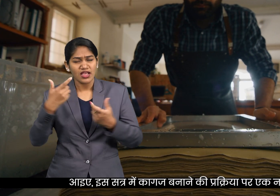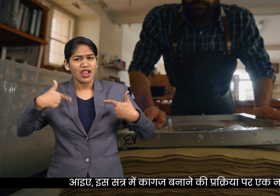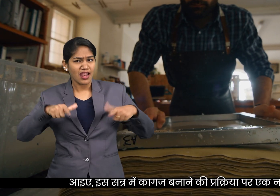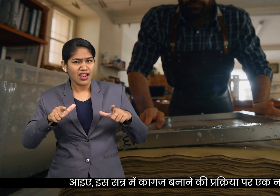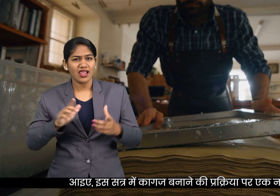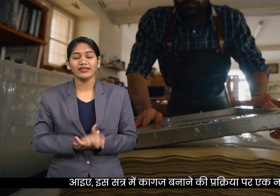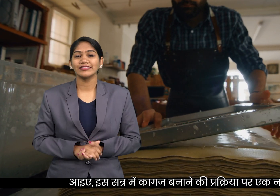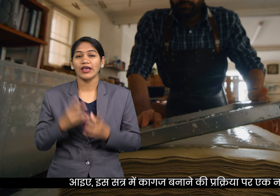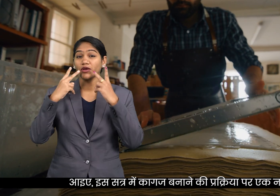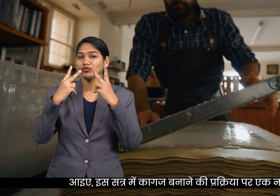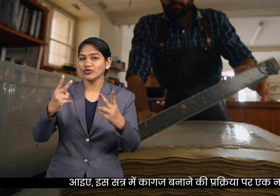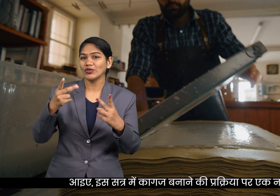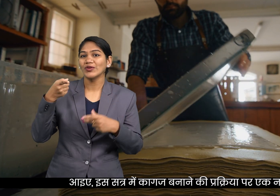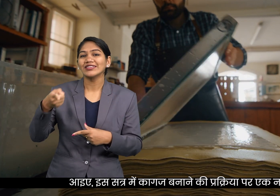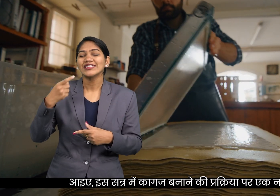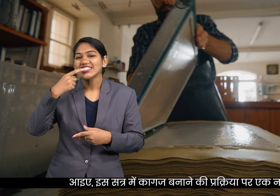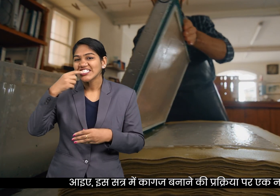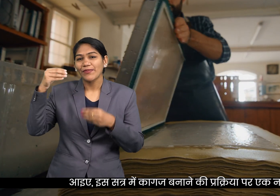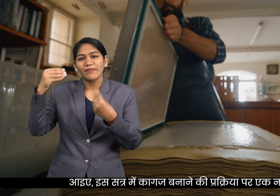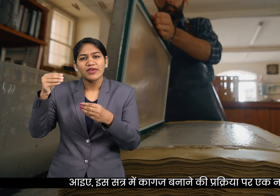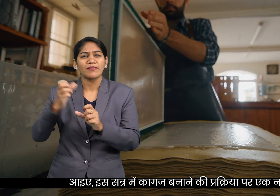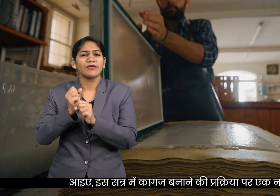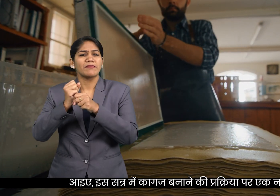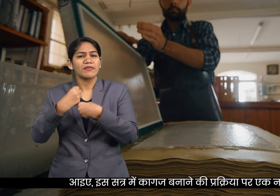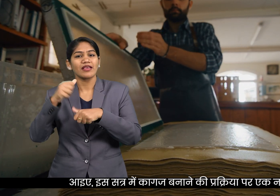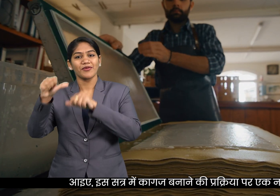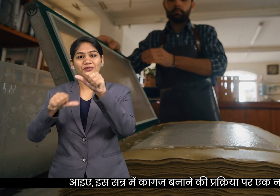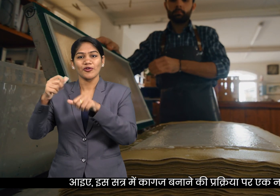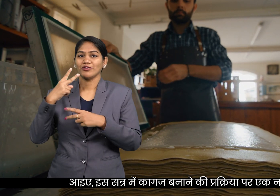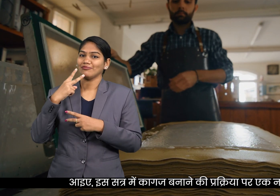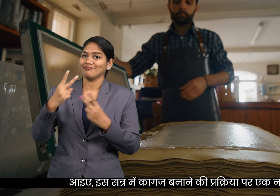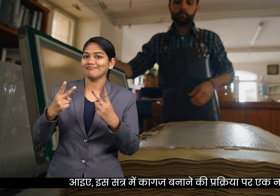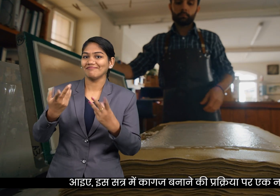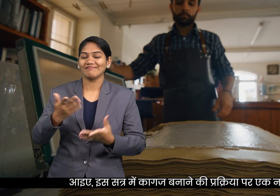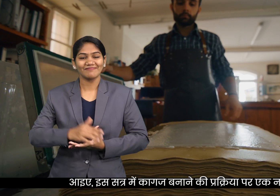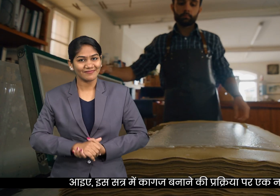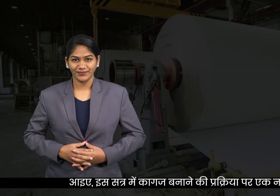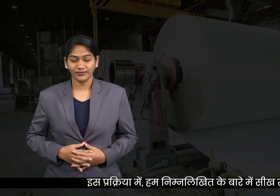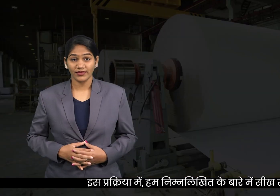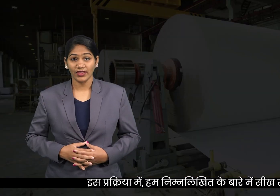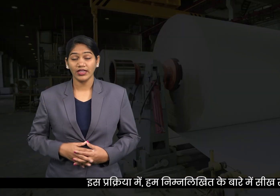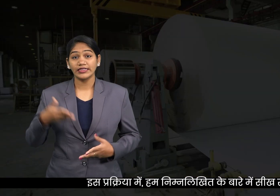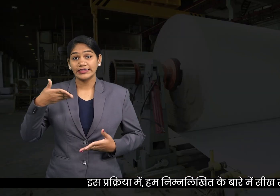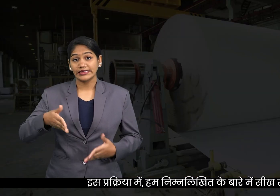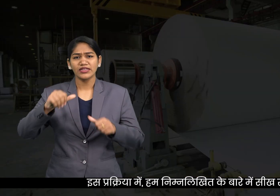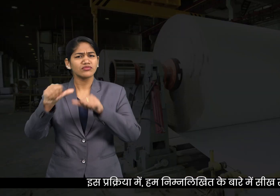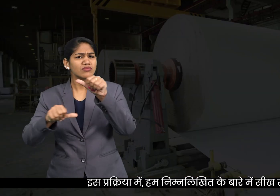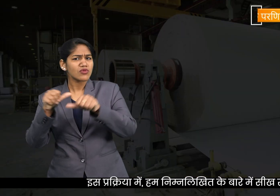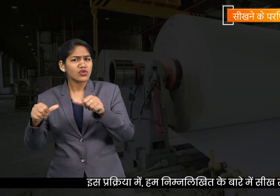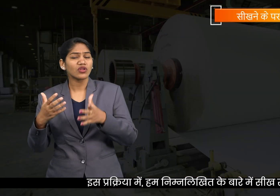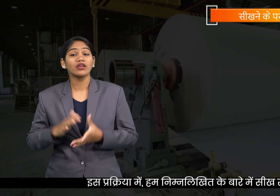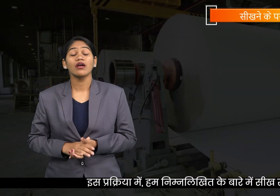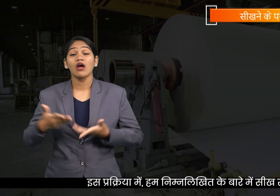आइए इस सत्र में कागज बनाने की प्रक्रिया पर एक नज़र डालें। इस प्रक्रिया